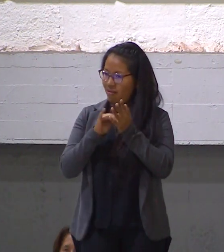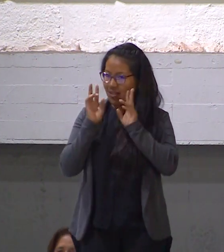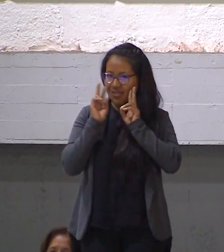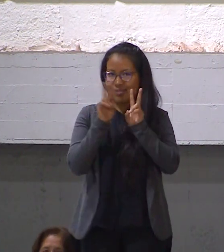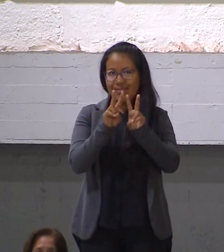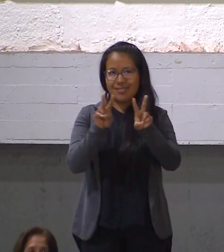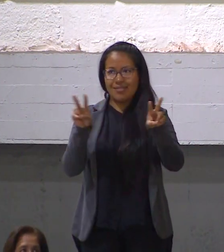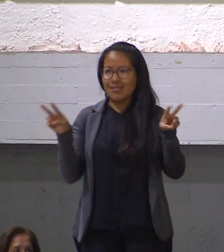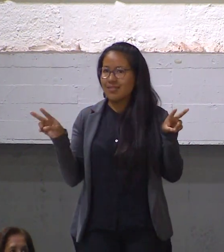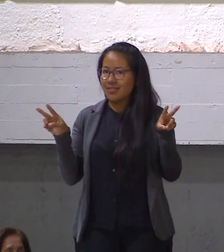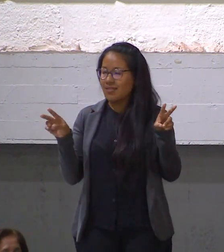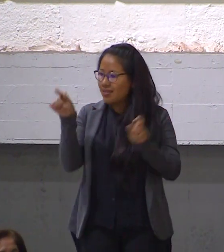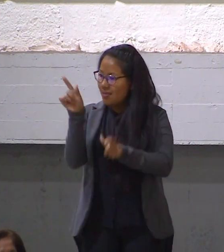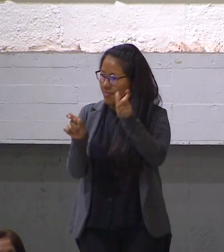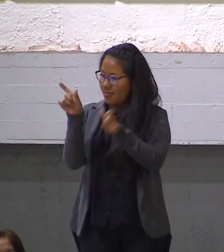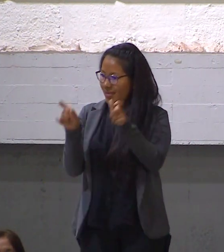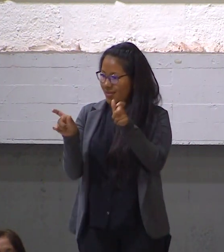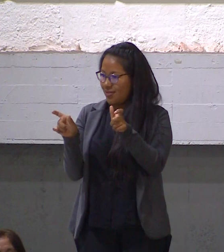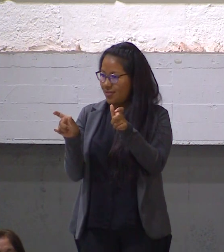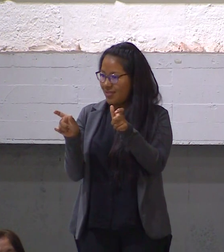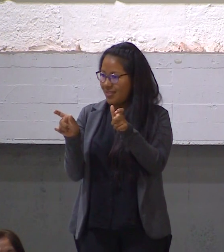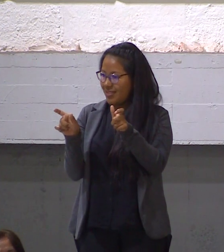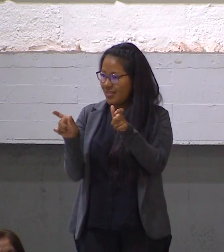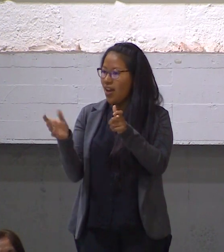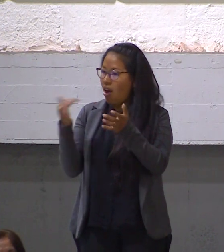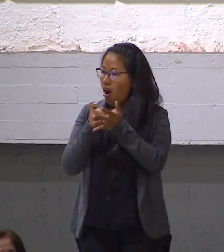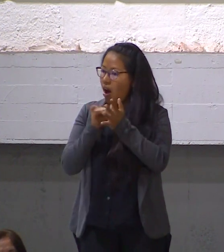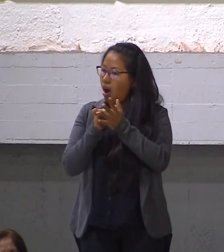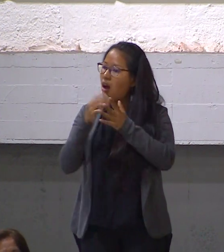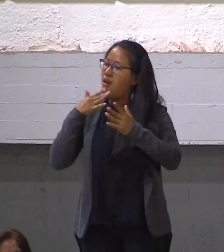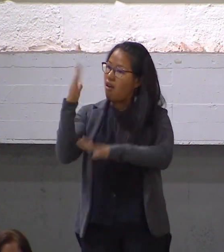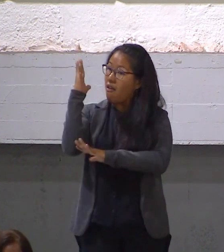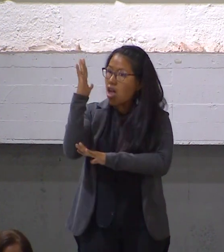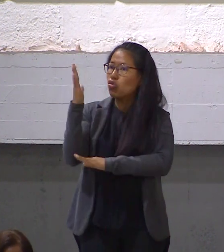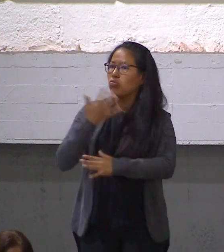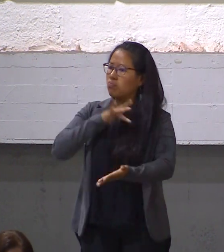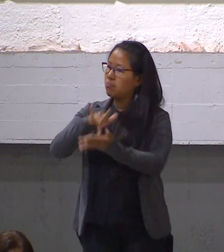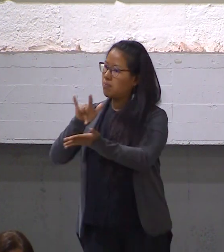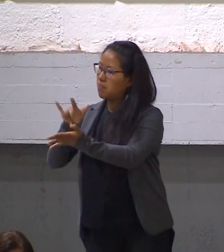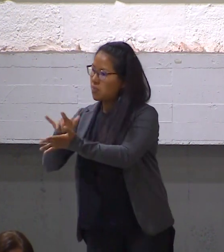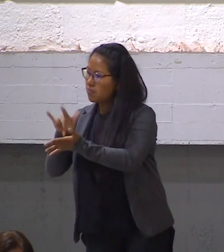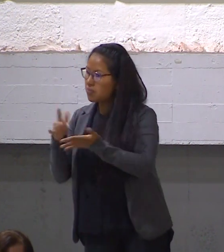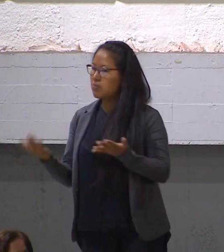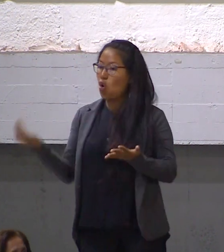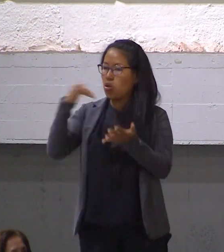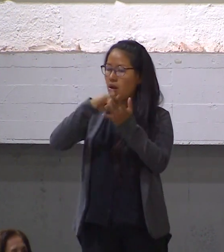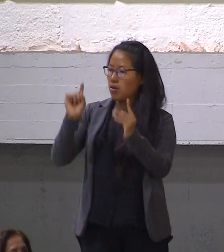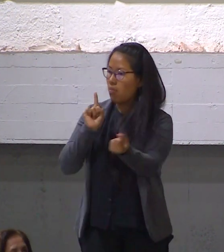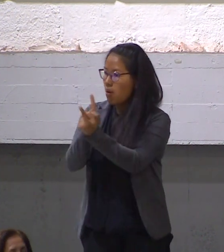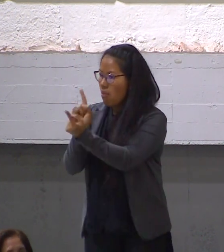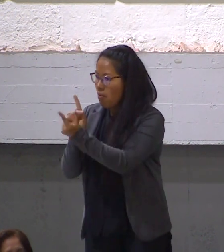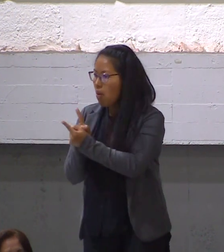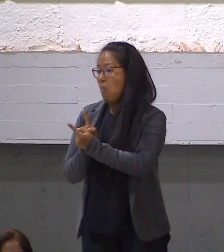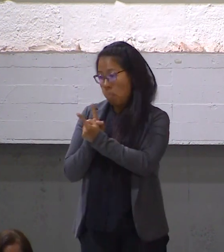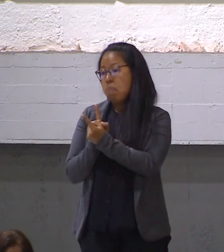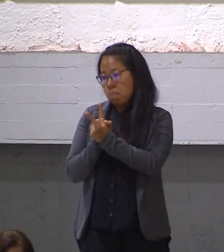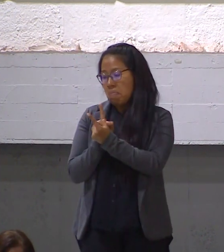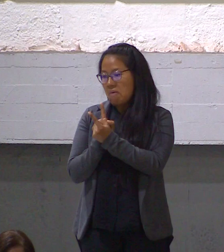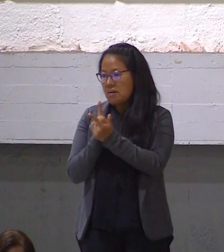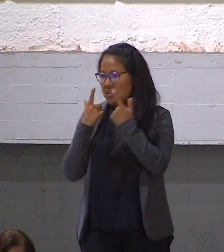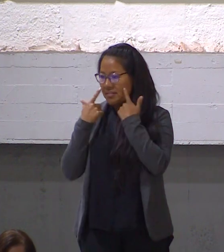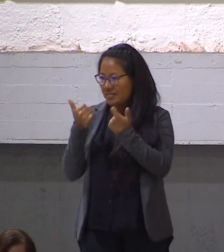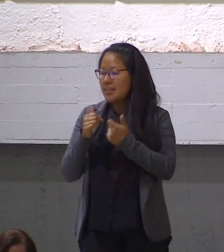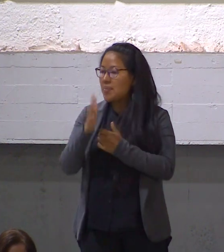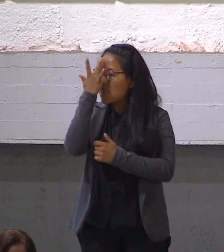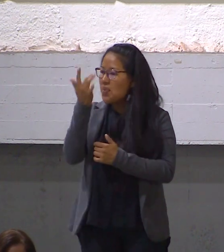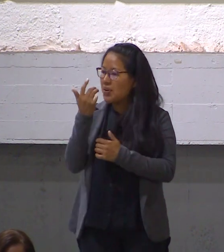que las personas han estado receptivas a los eventos nuevamente a encontrarnos sí porque ha habido